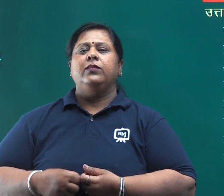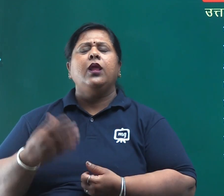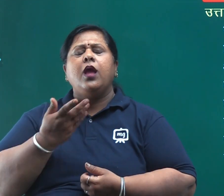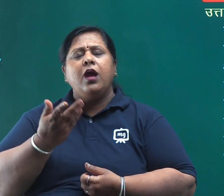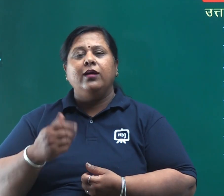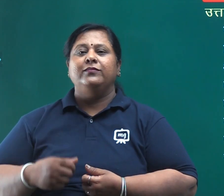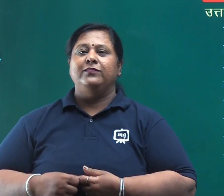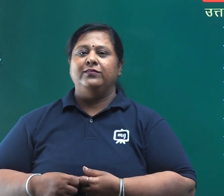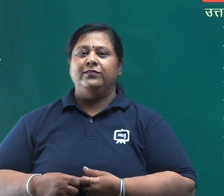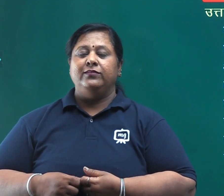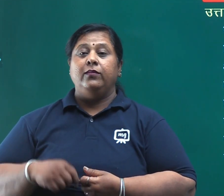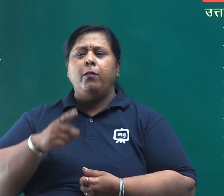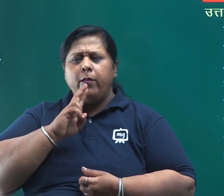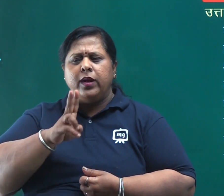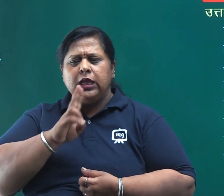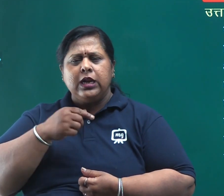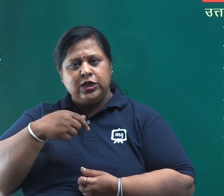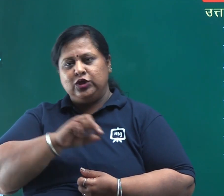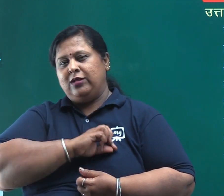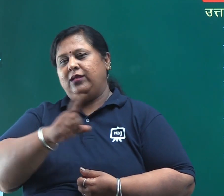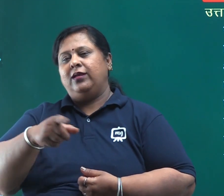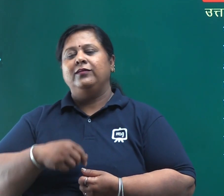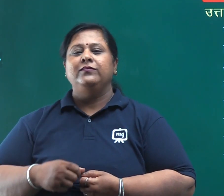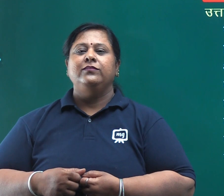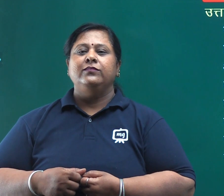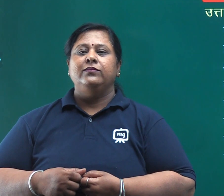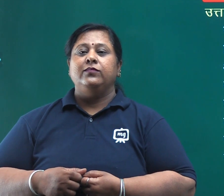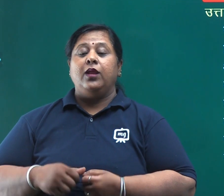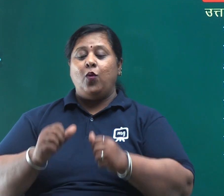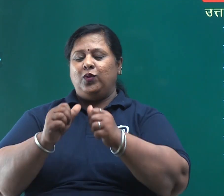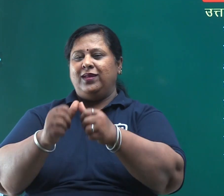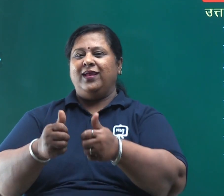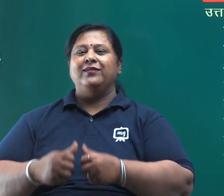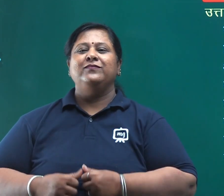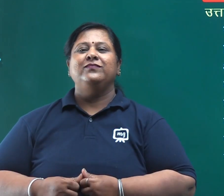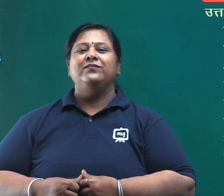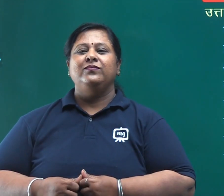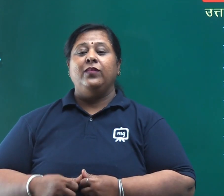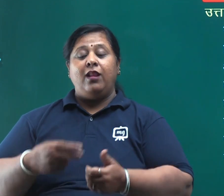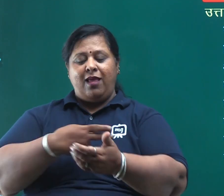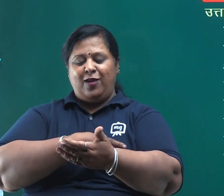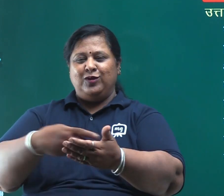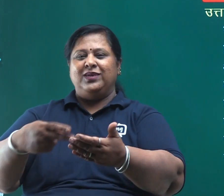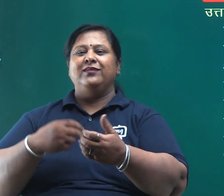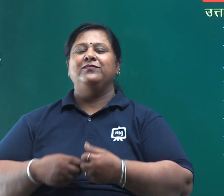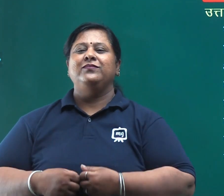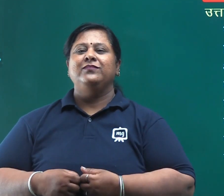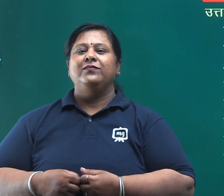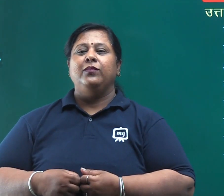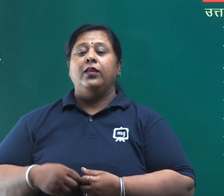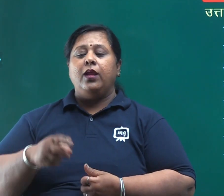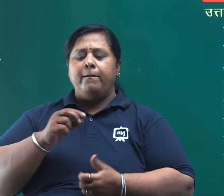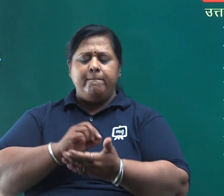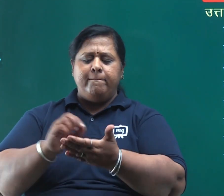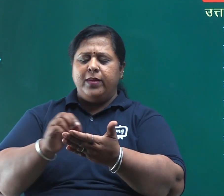क्या बताना चाहते हैं? उत्तर है नेहरू जी पत्र